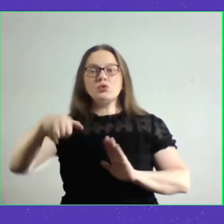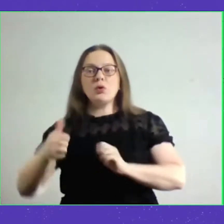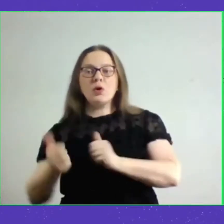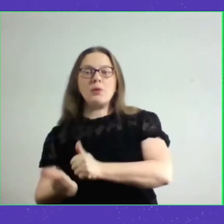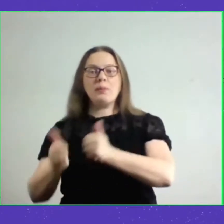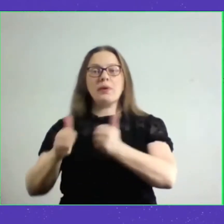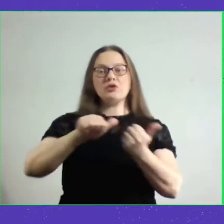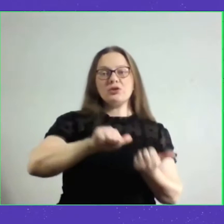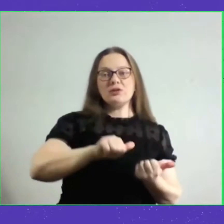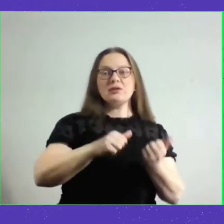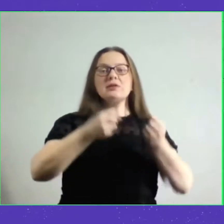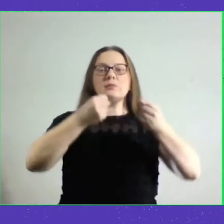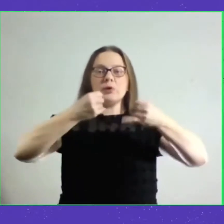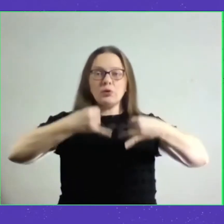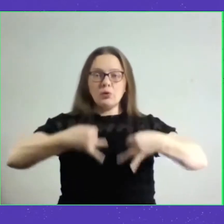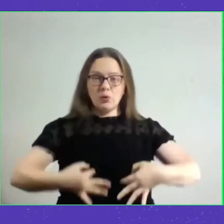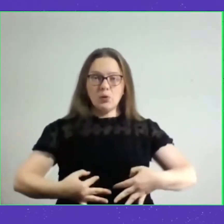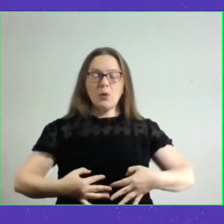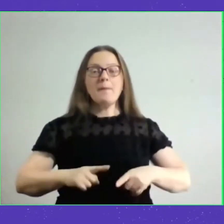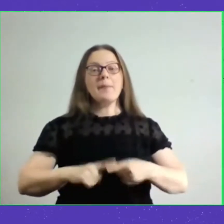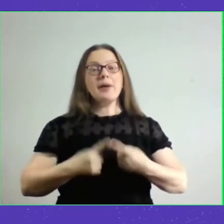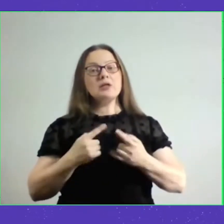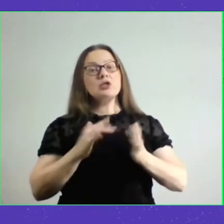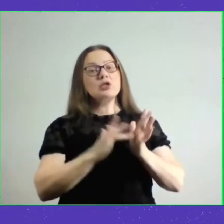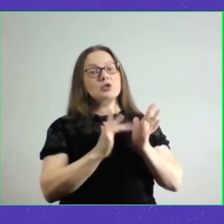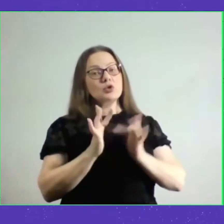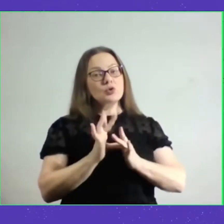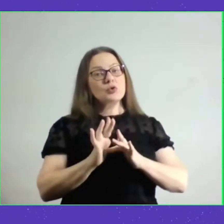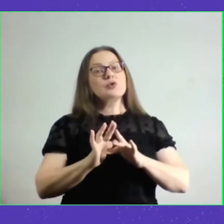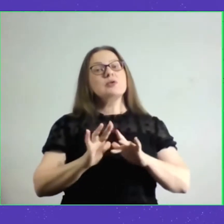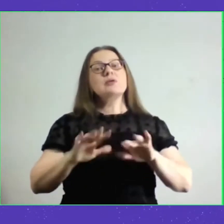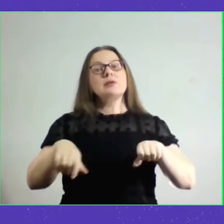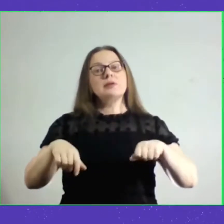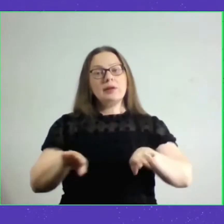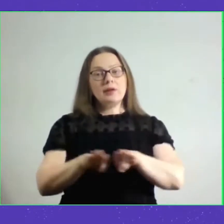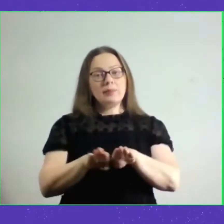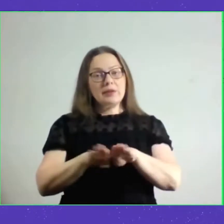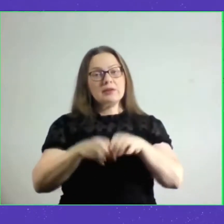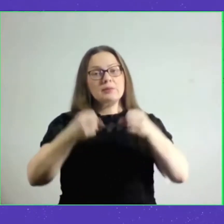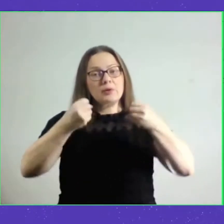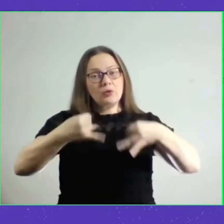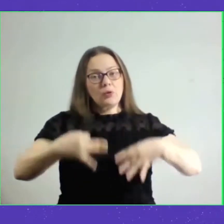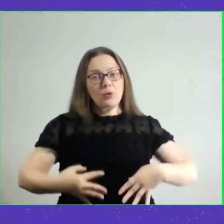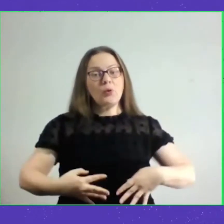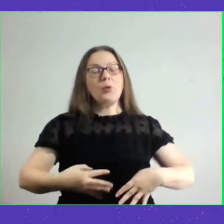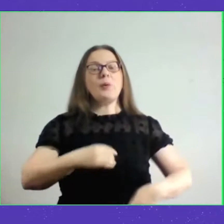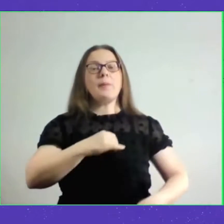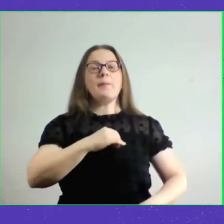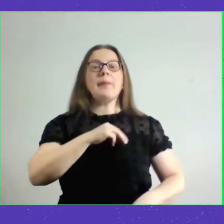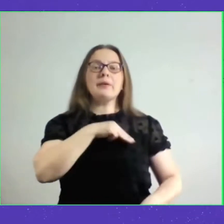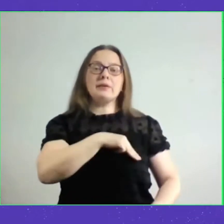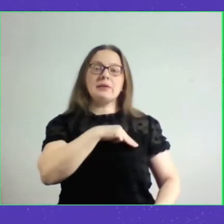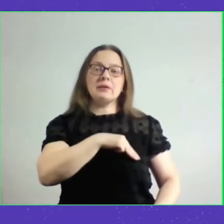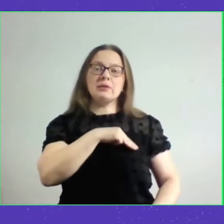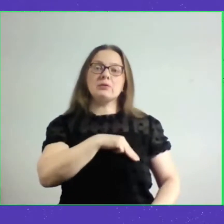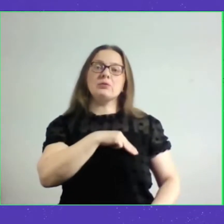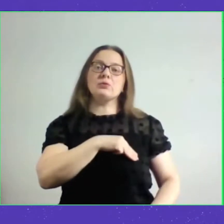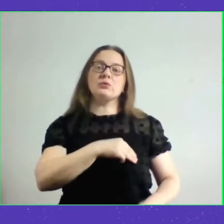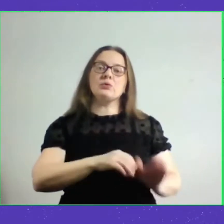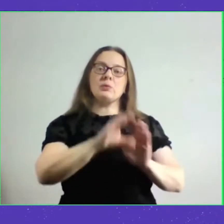em Mateus 4:17, e depois nós vemos que o Senhor instruiu os discípulos para pregar